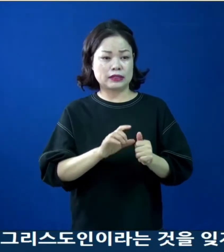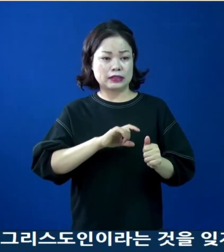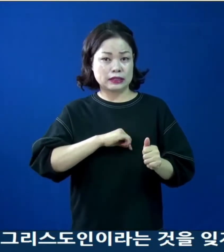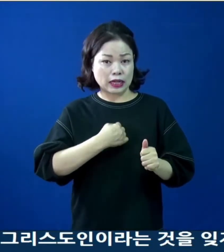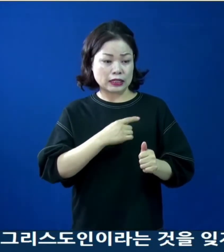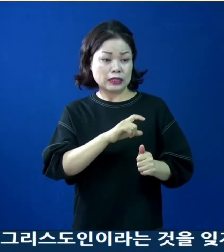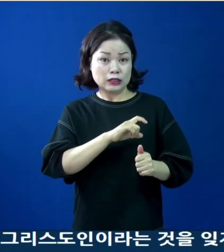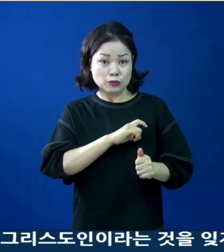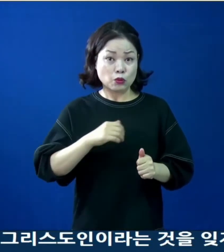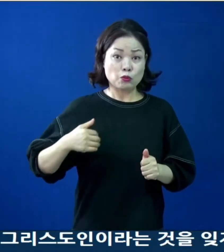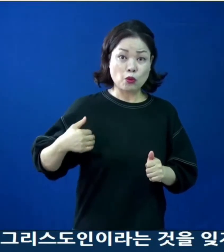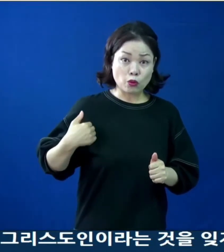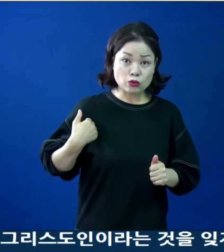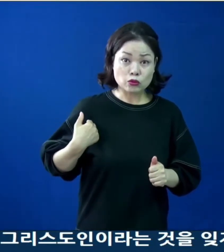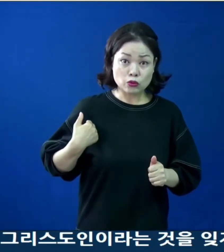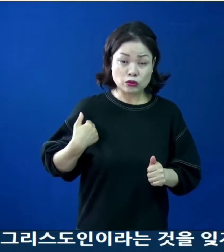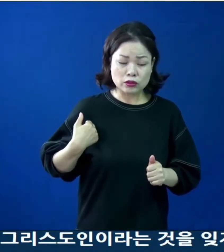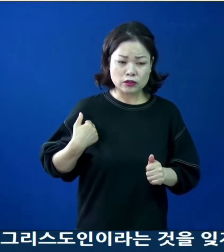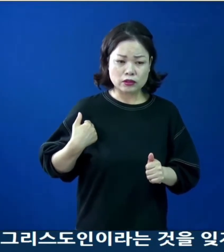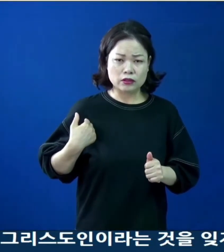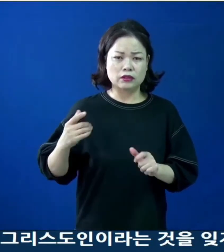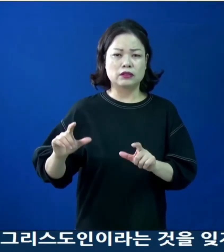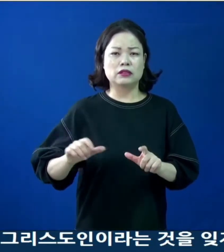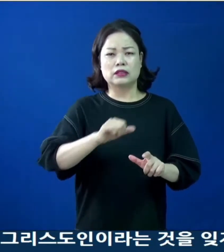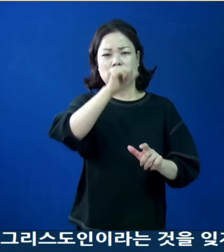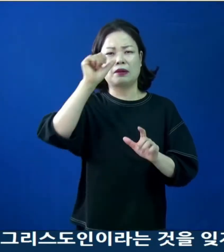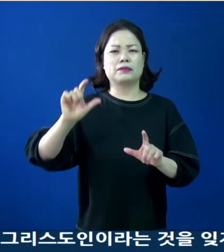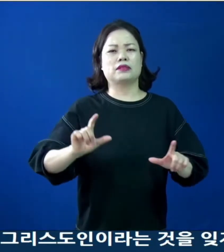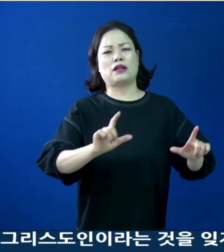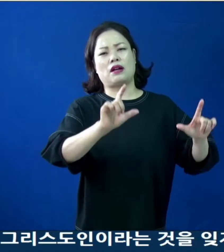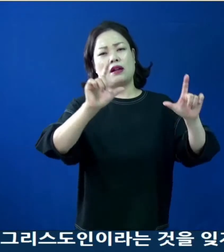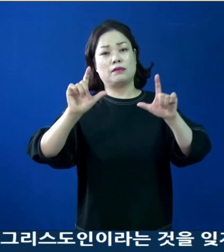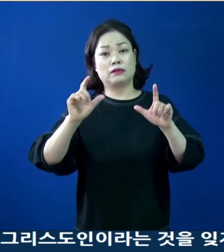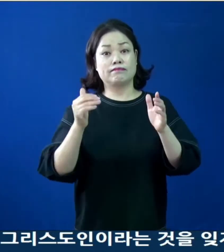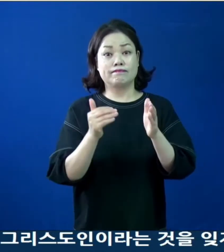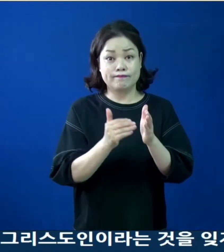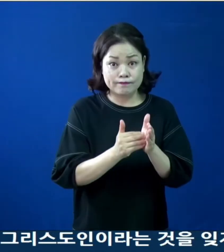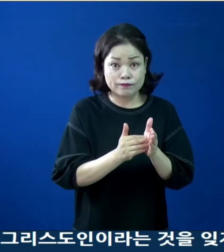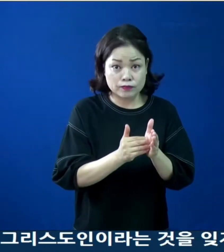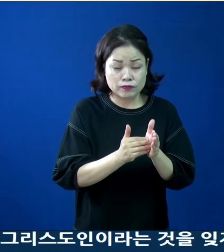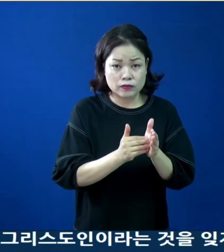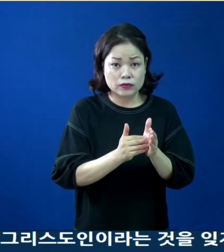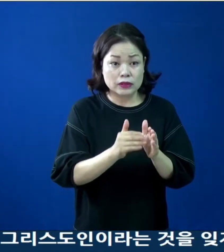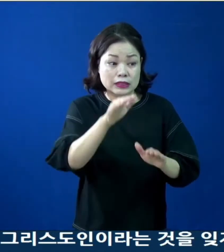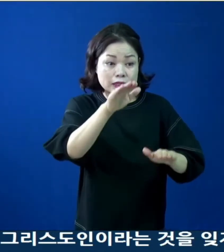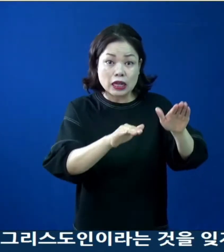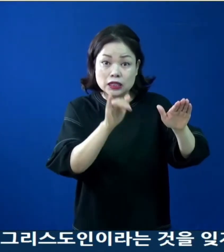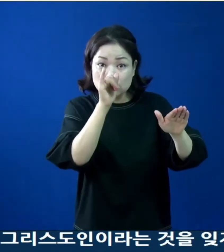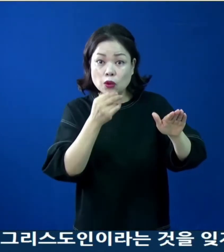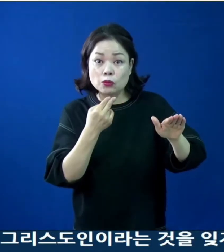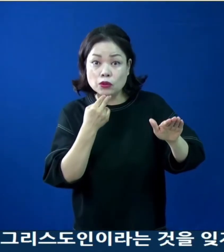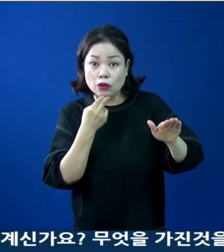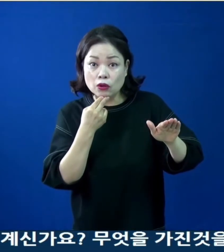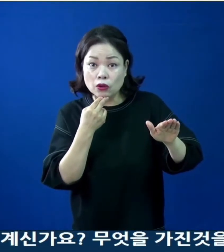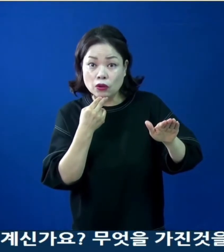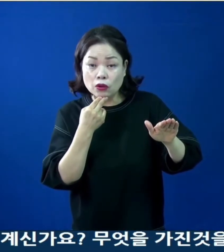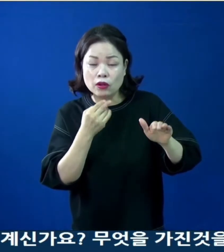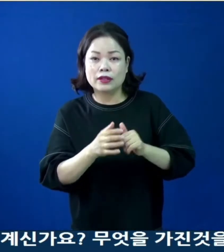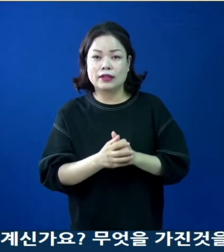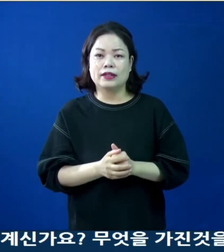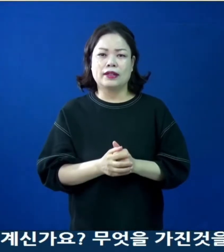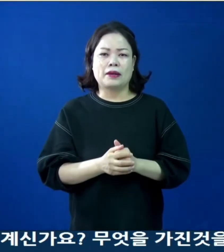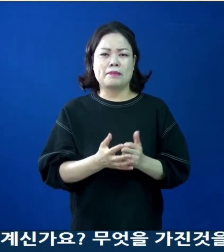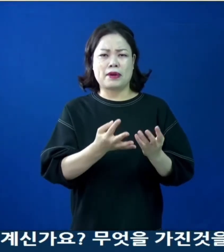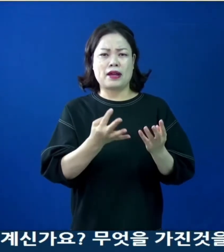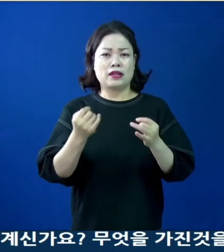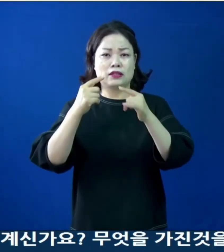땅이 있는지조차도 모르고 생을 마감하는 삶을 살았습니다. 차이가 있을까요? 없을까요?